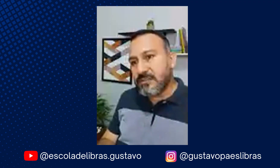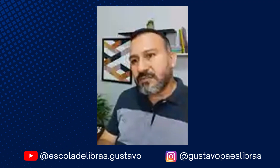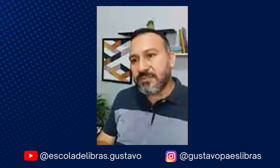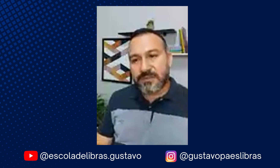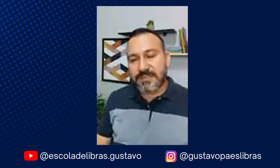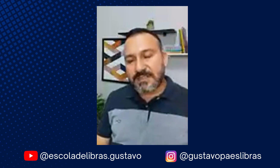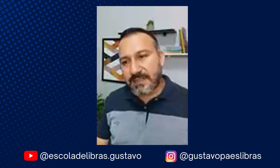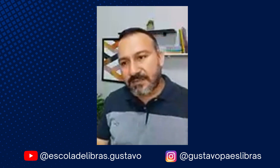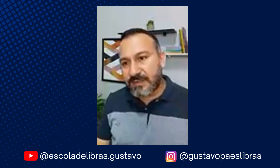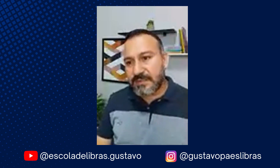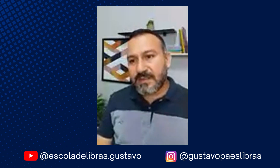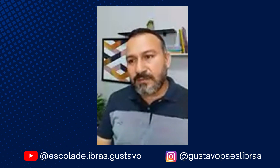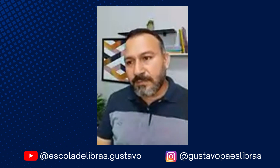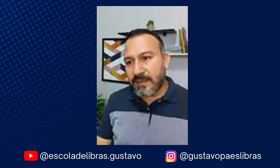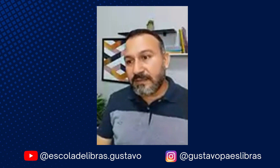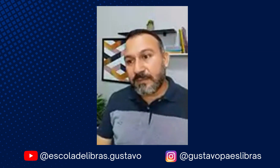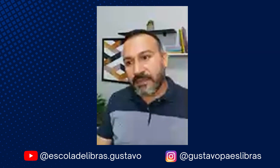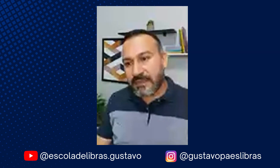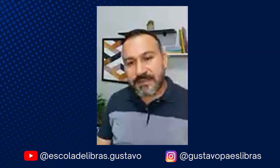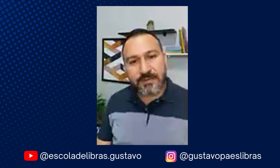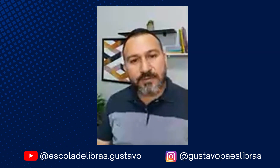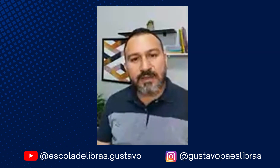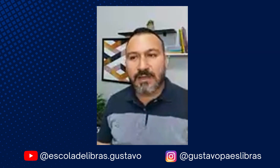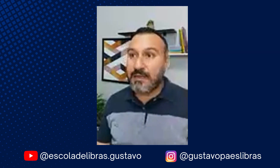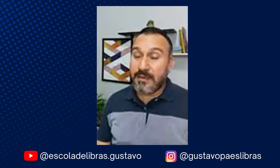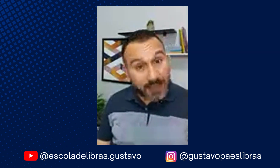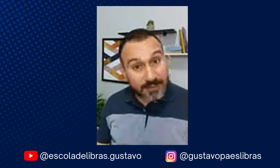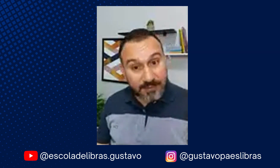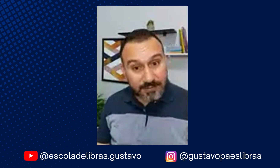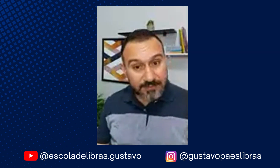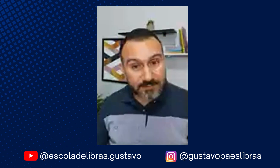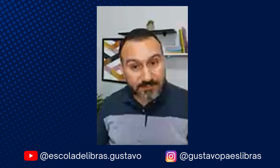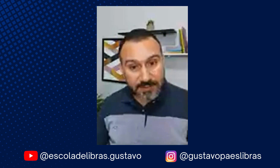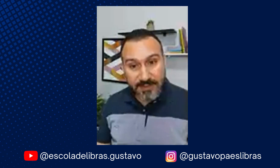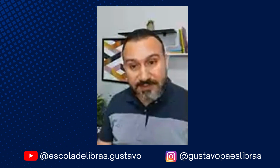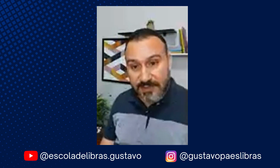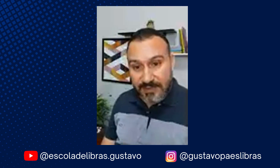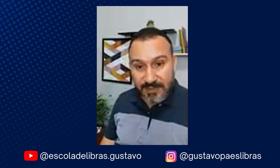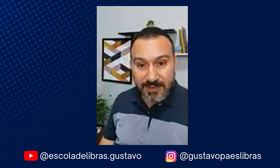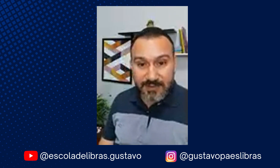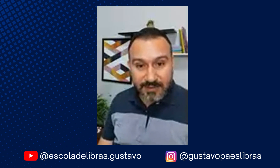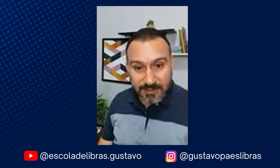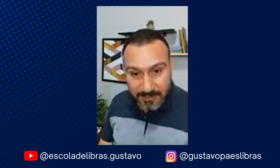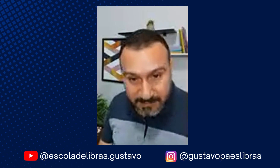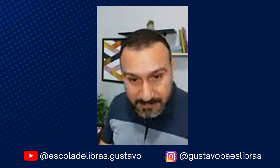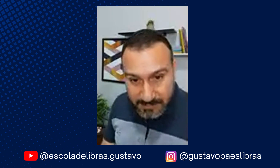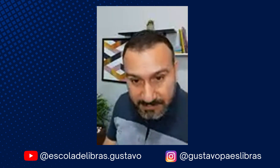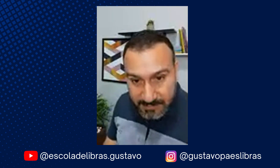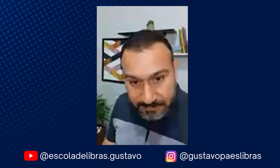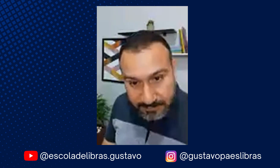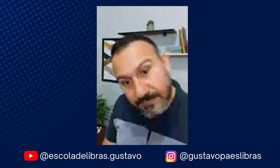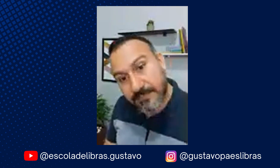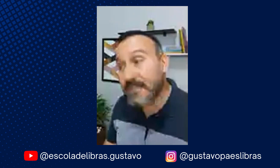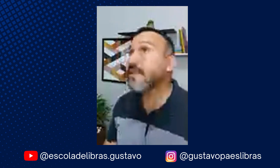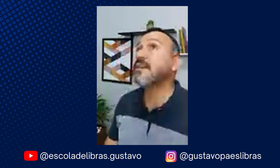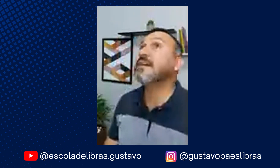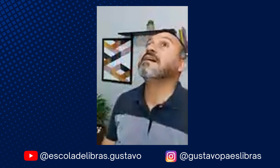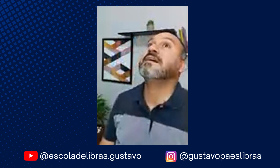grande risco de você fazer uma interpretação errada. Essa é